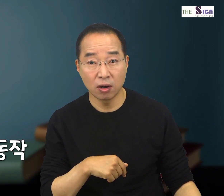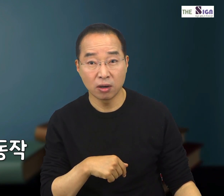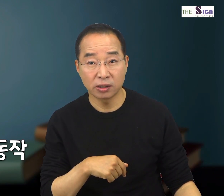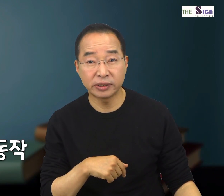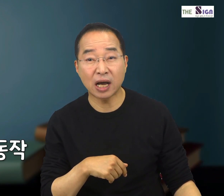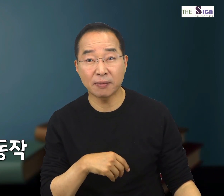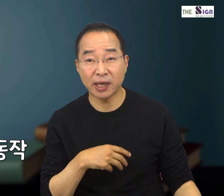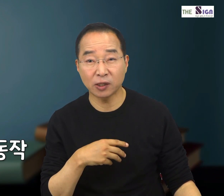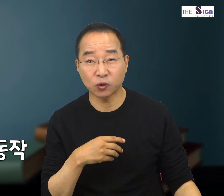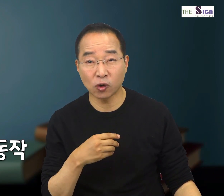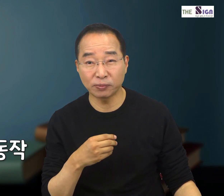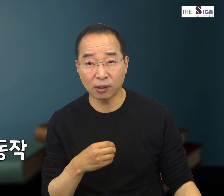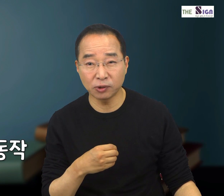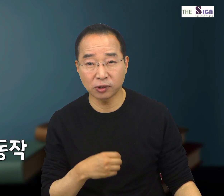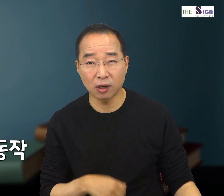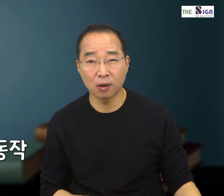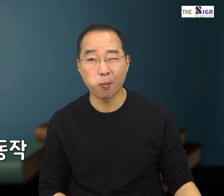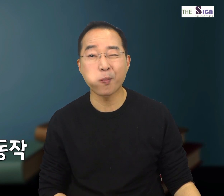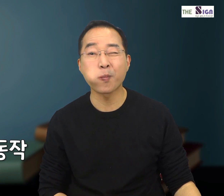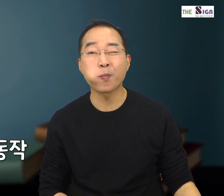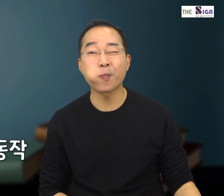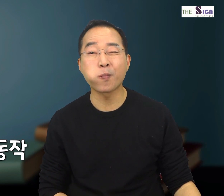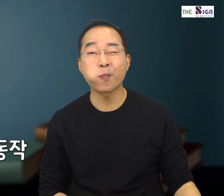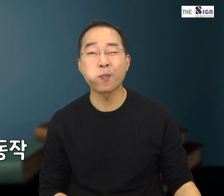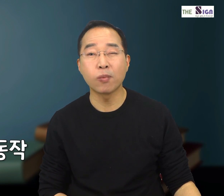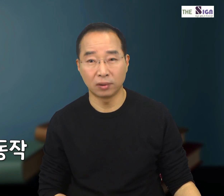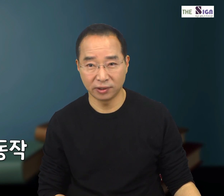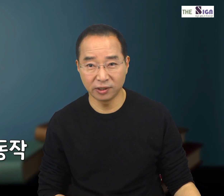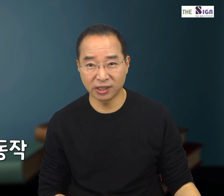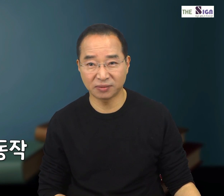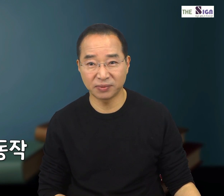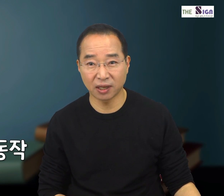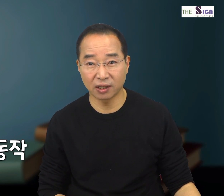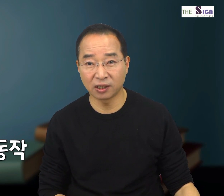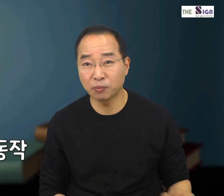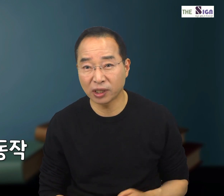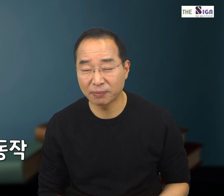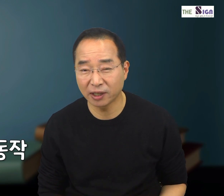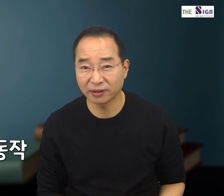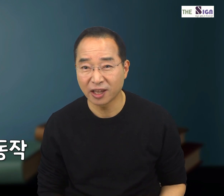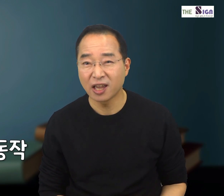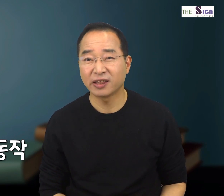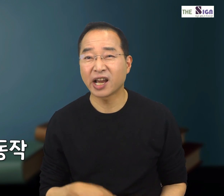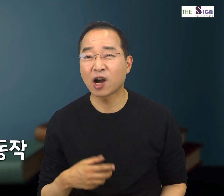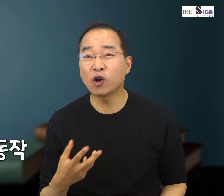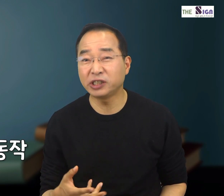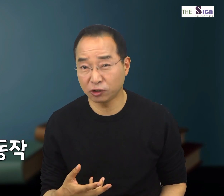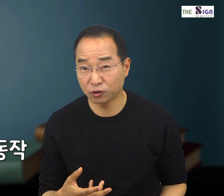그 다음에 조금 텀 줘서 이렇게 씁니다. 그럼 뭐냐면 내가 거짓으로